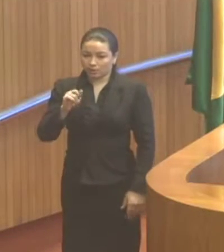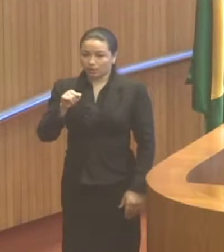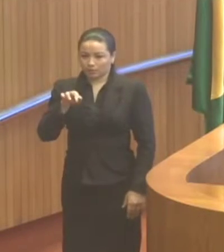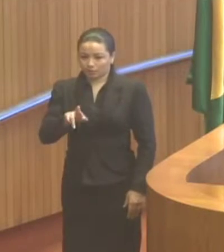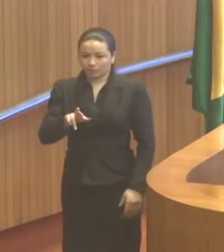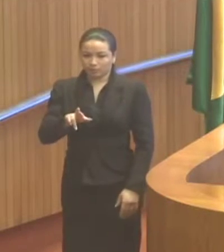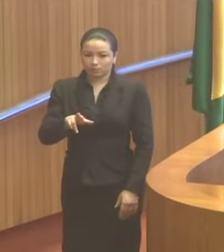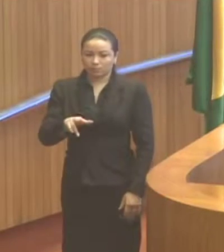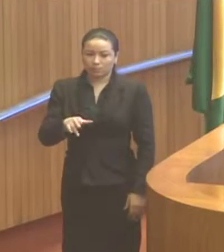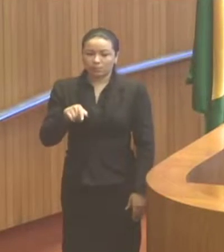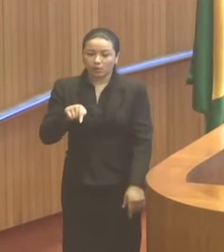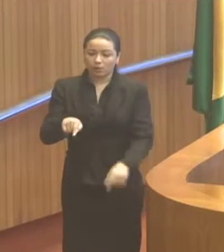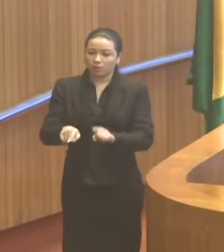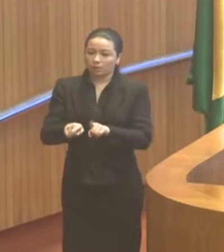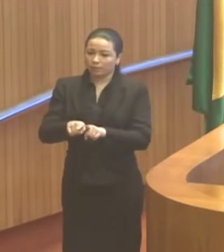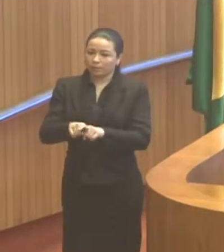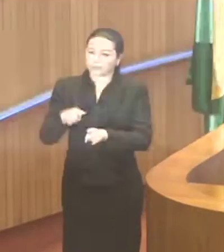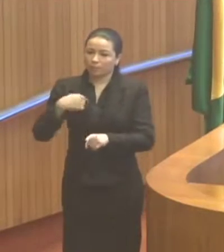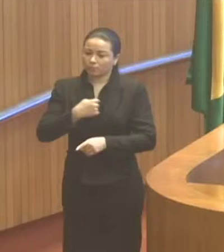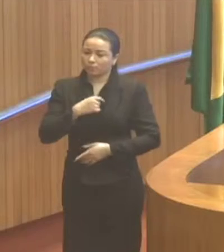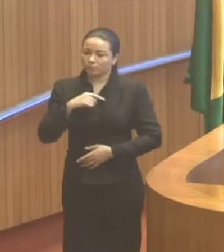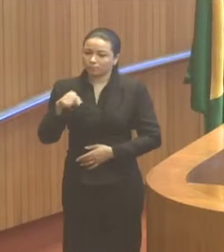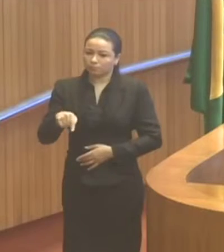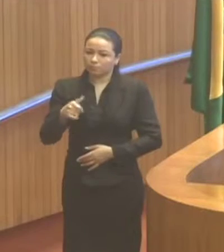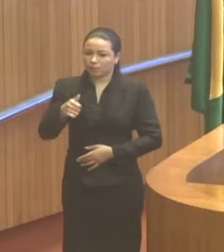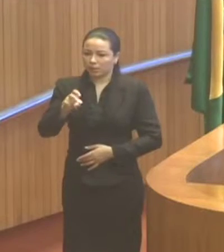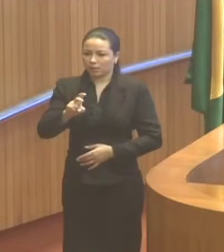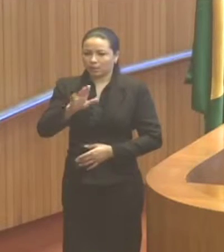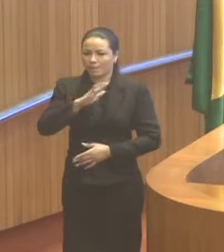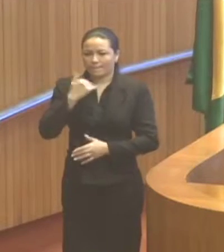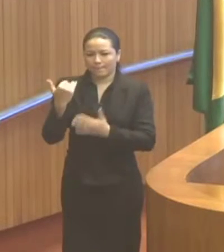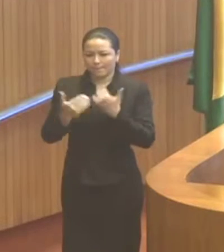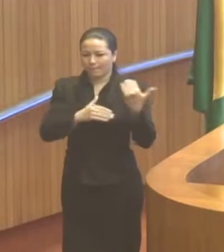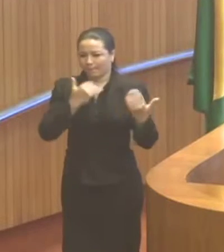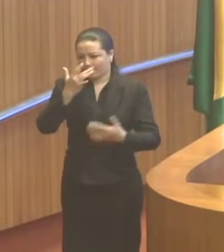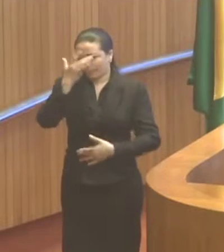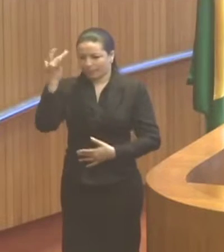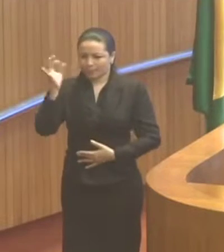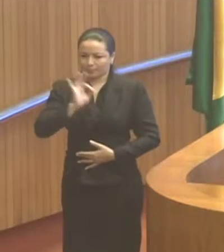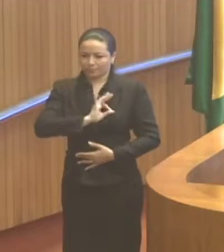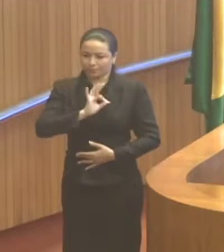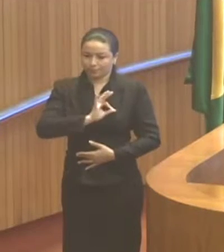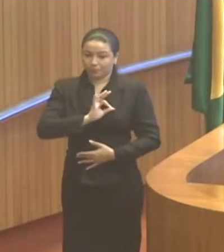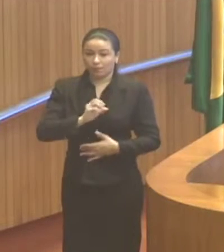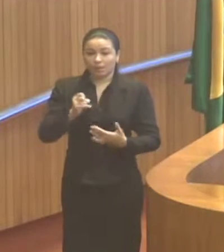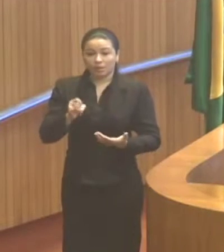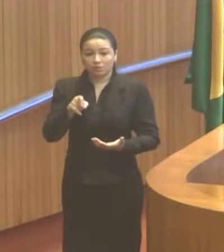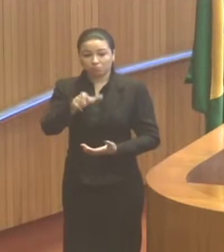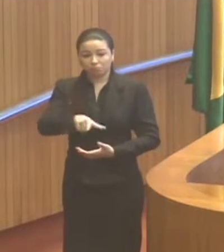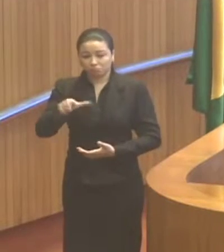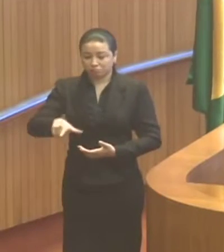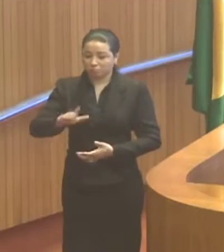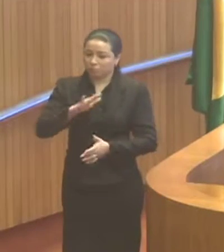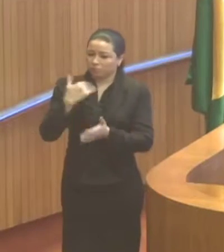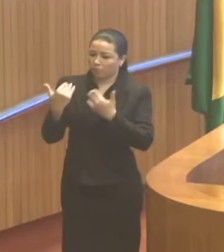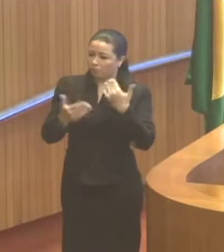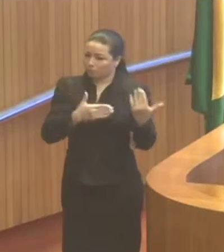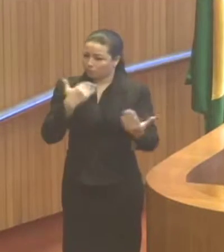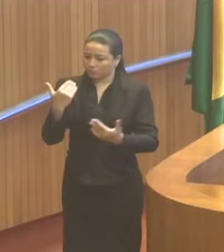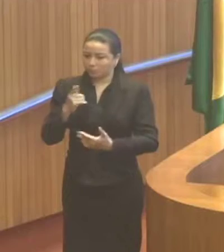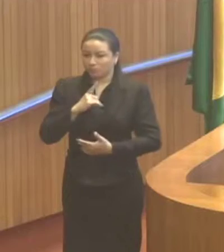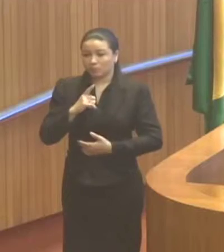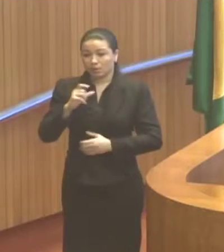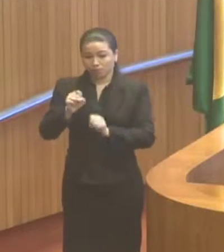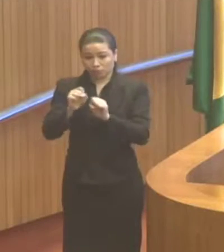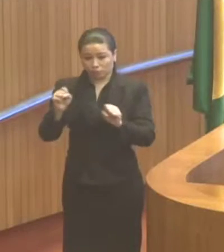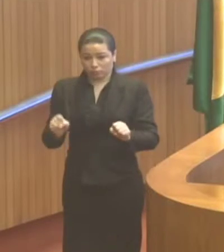melhor dizendo, nós temos aí, portanto, 15 mortes de militares. Se os militares estão morrendo, que tem um